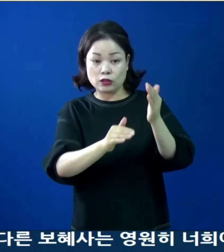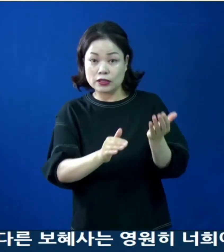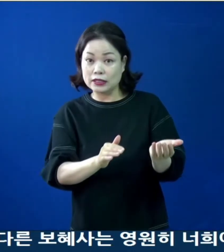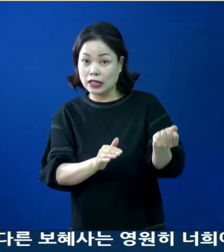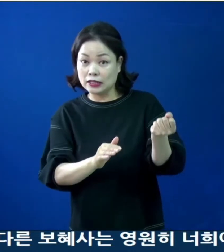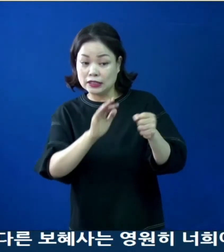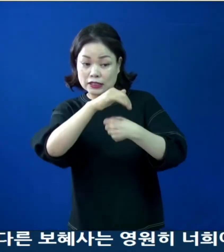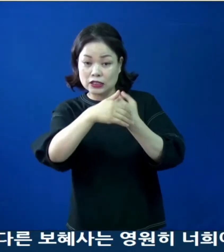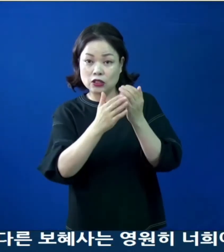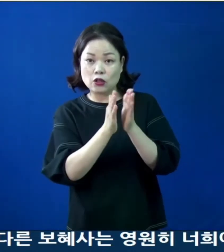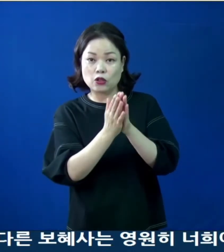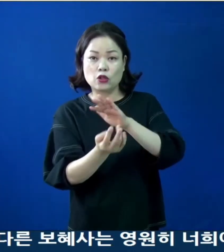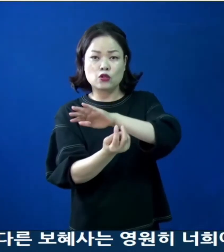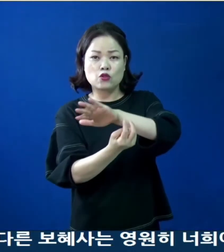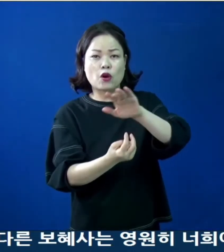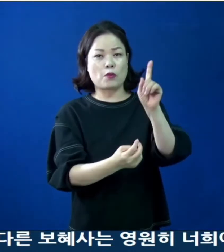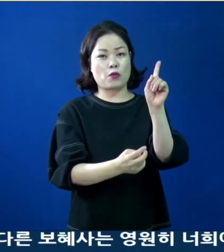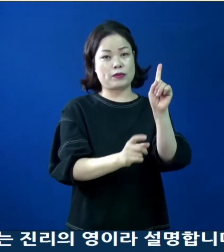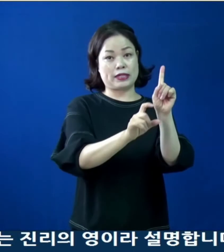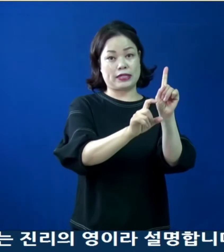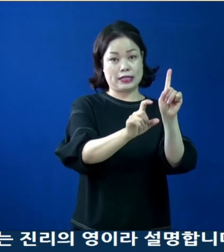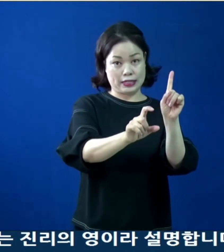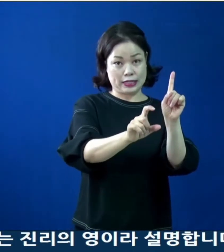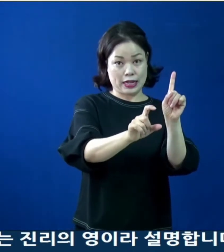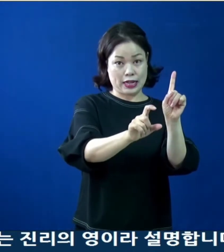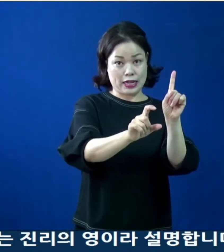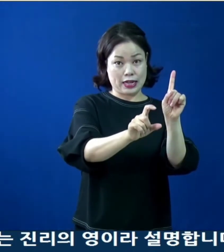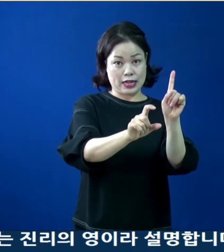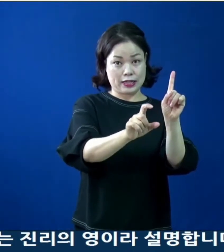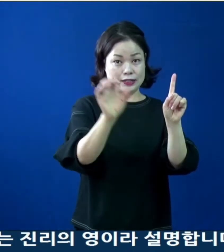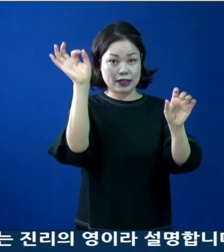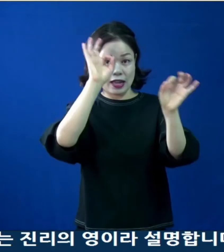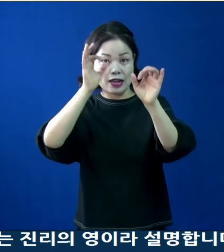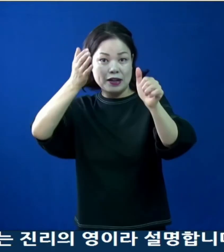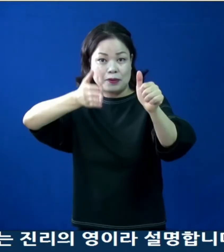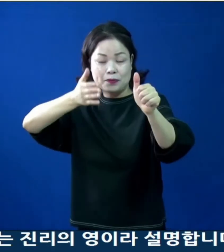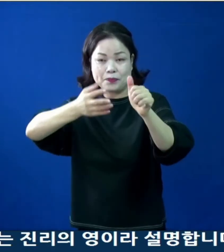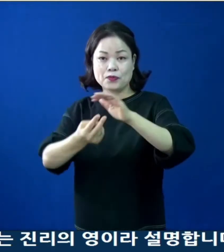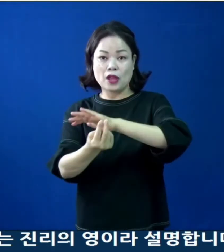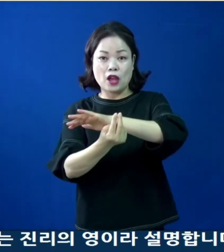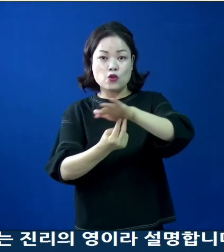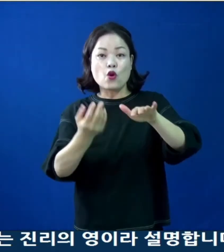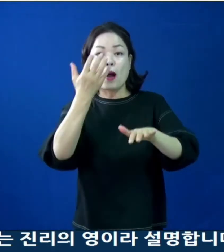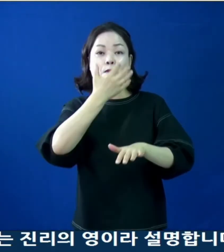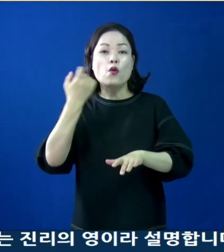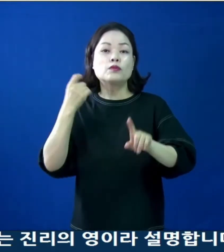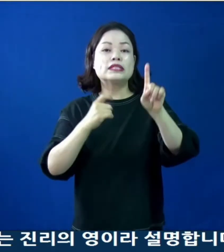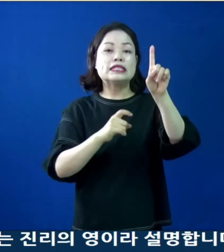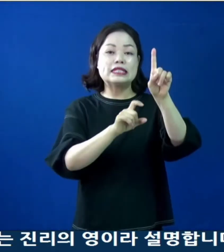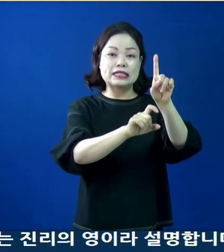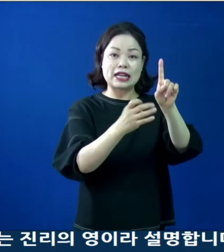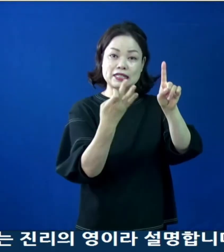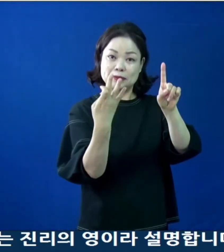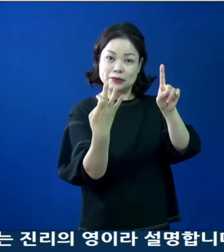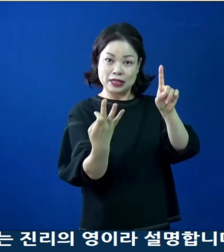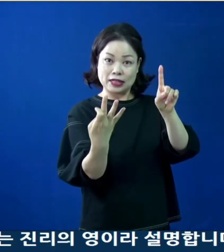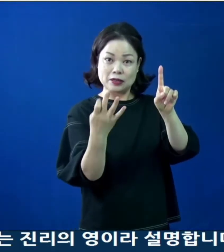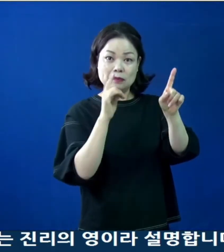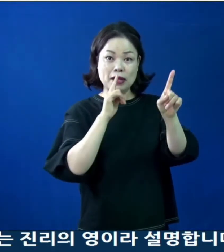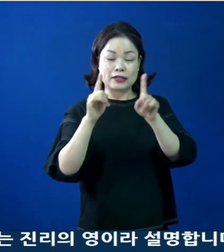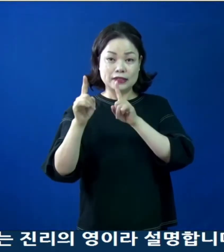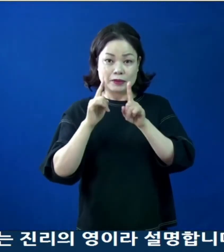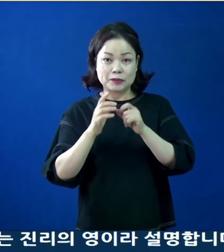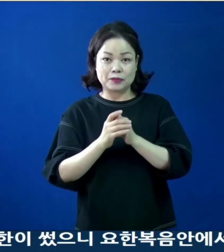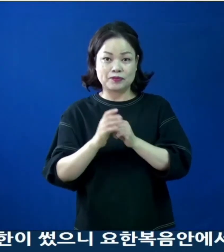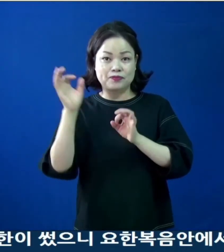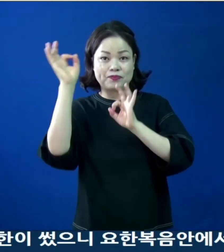계신 성경책 요한복음 1장의 말씀을 잠깐 펼쳐 주십시오. 1장 14절의 말씀 그대로 펼쳐 두시고